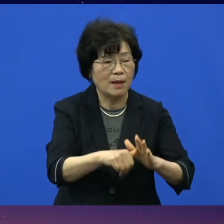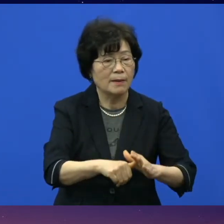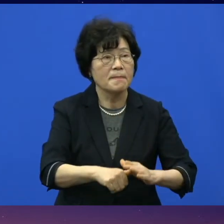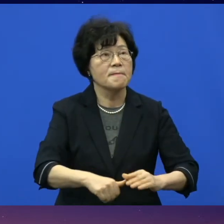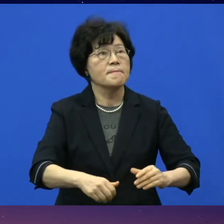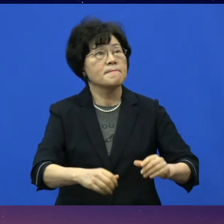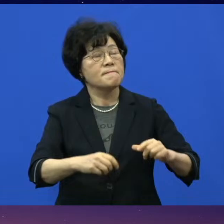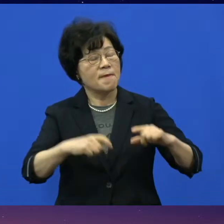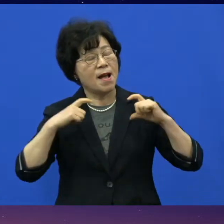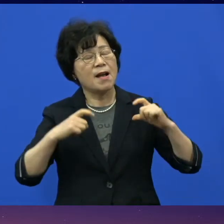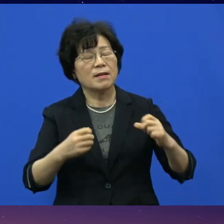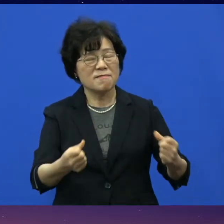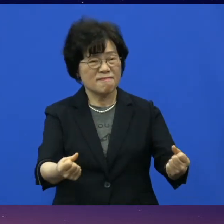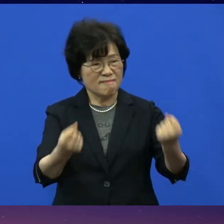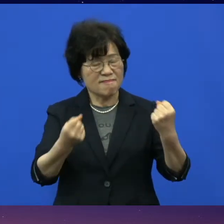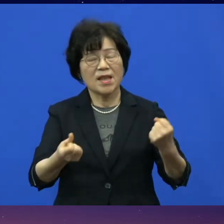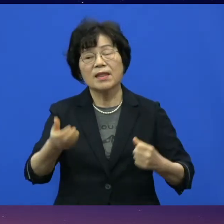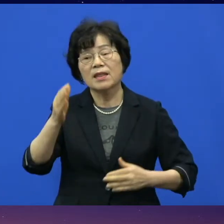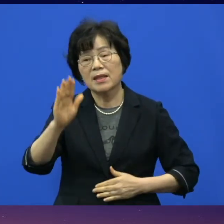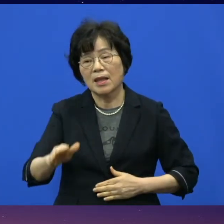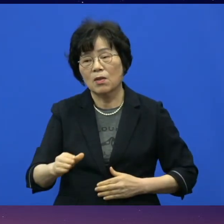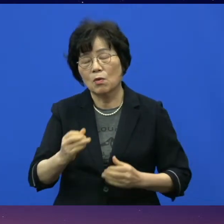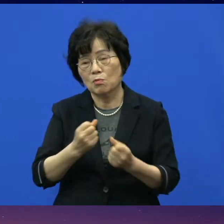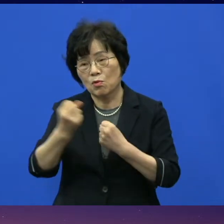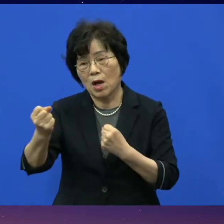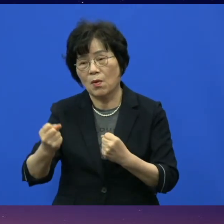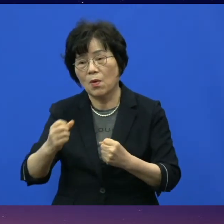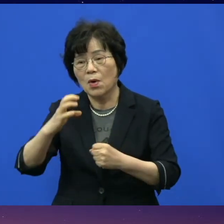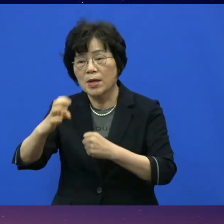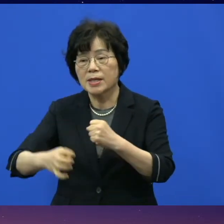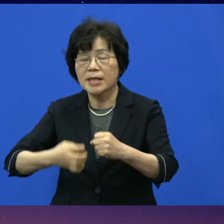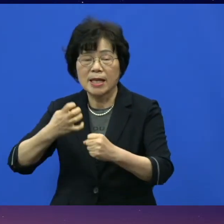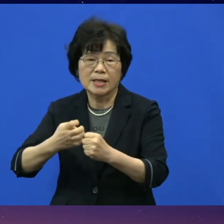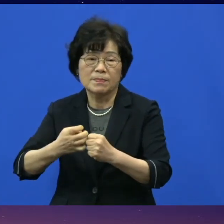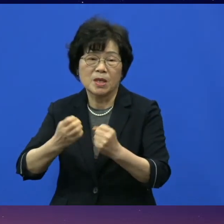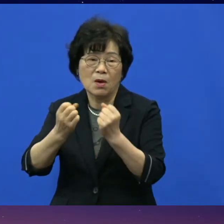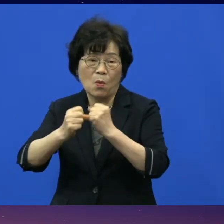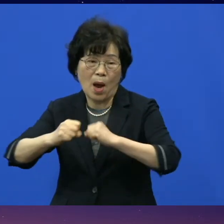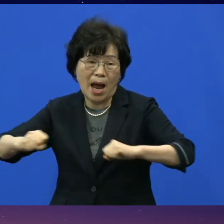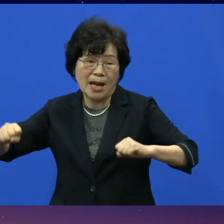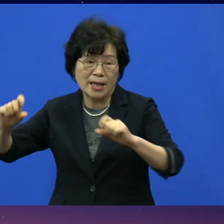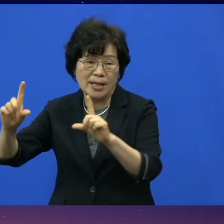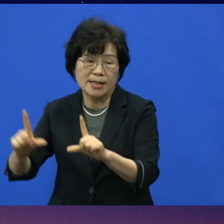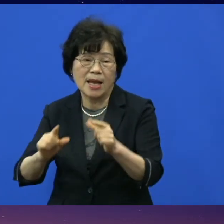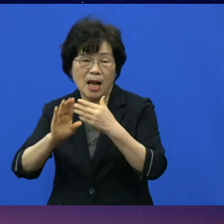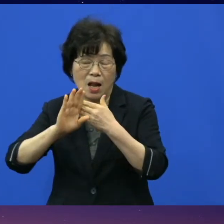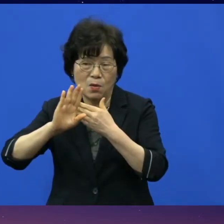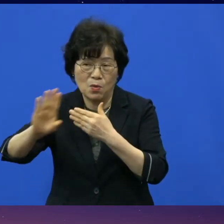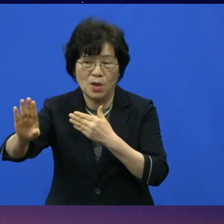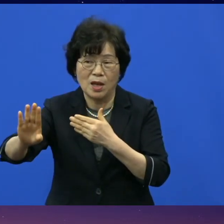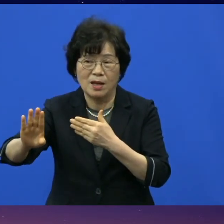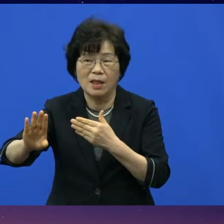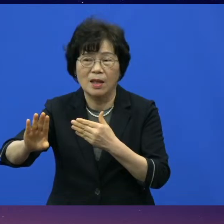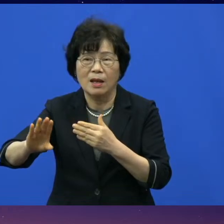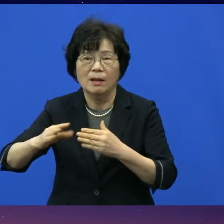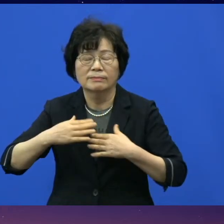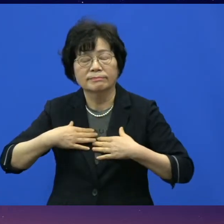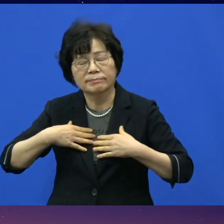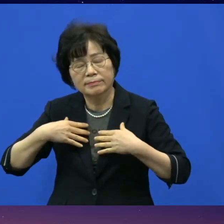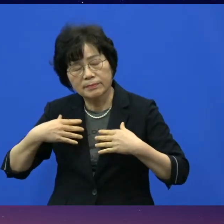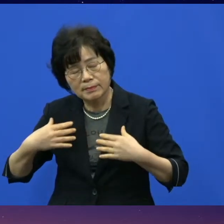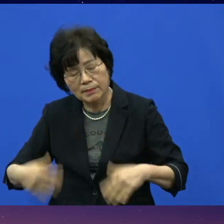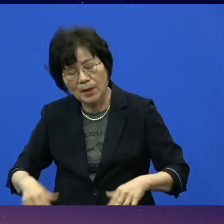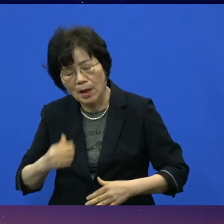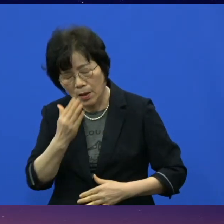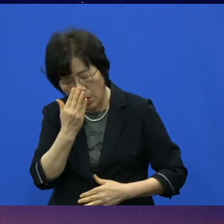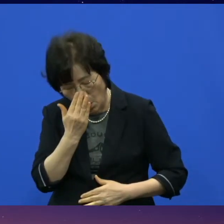나에게는 아무것도 없습니다. 그야말로 자연인 그대로예요. 자연인. 요즘 TV에 자연 뭐